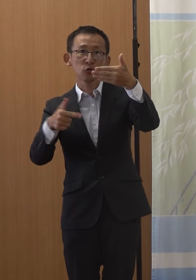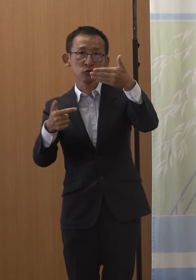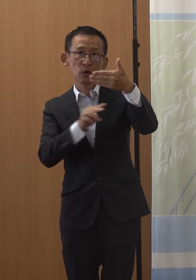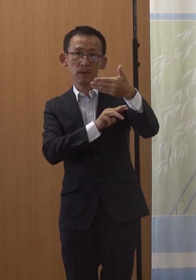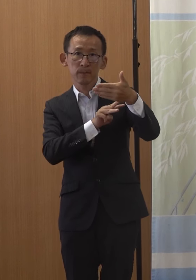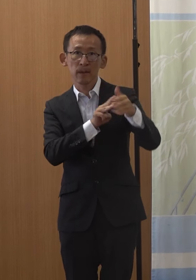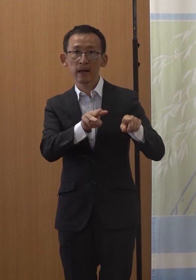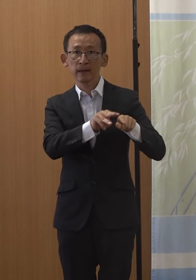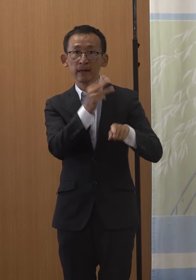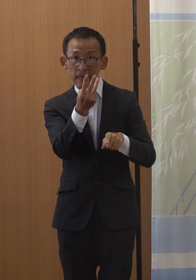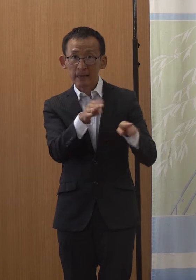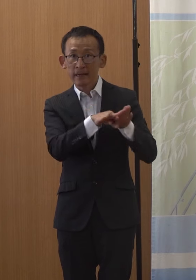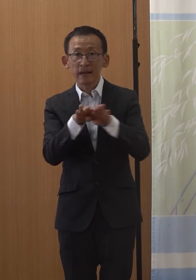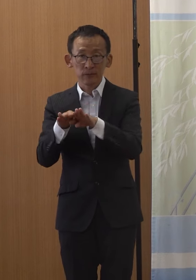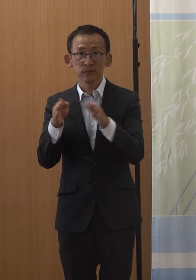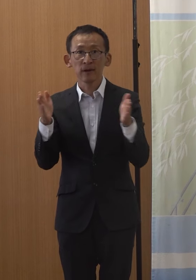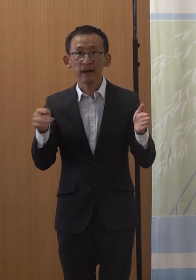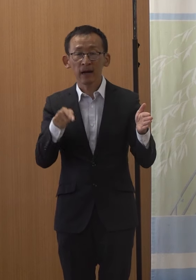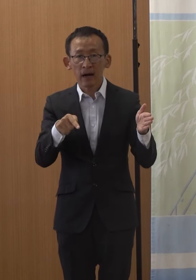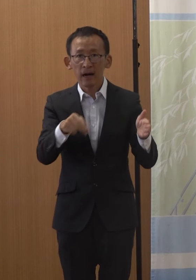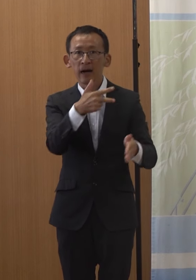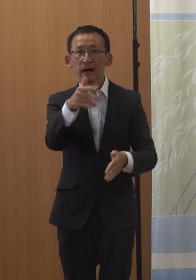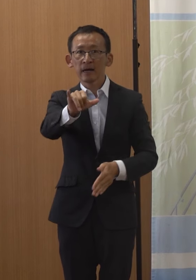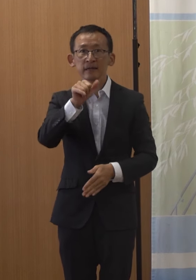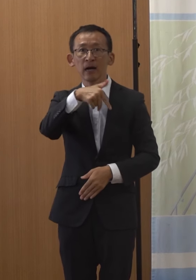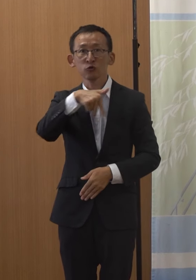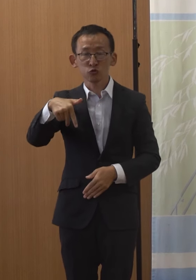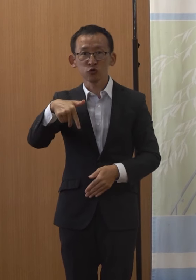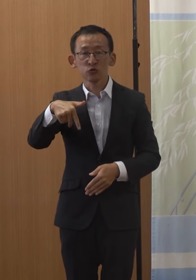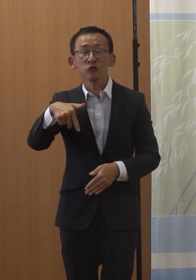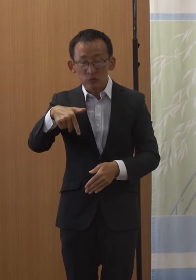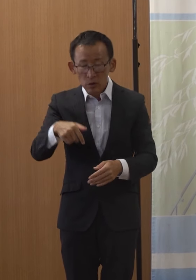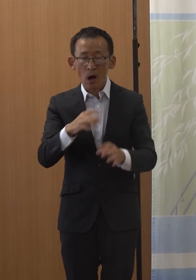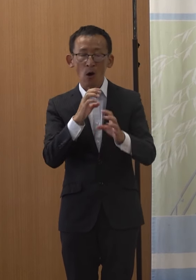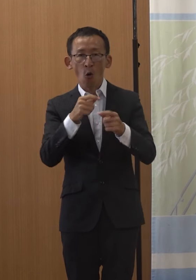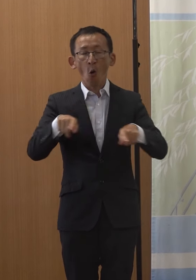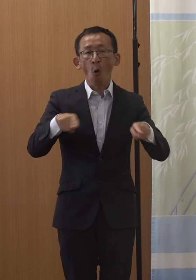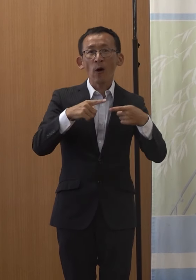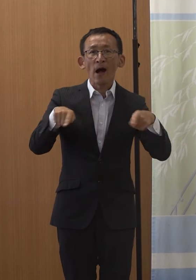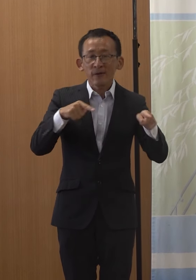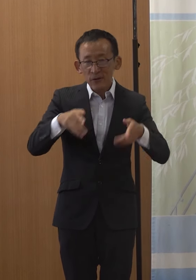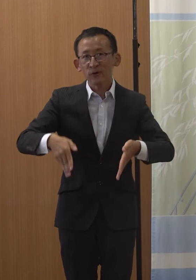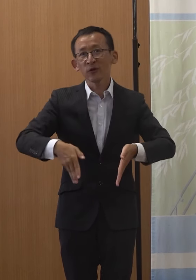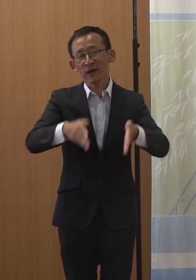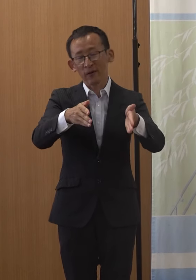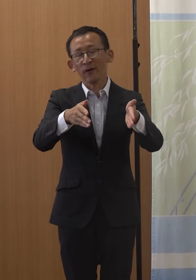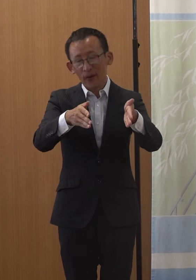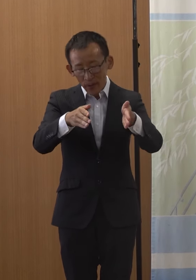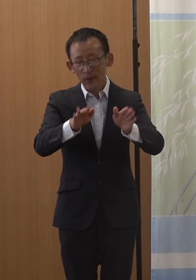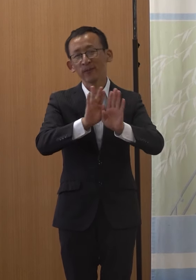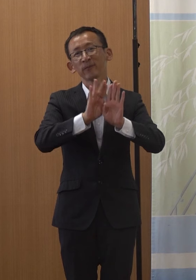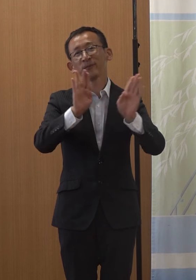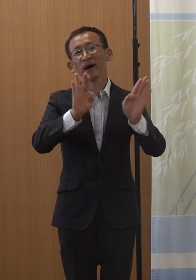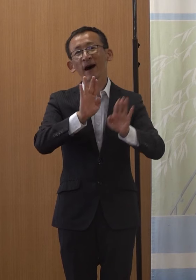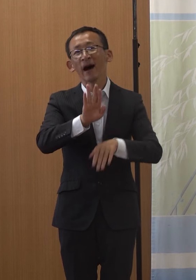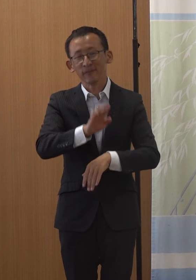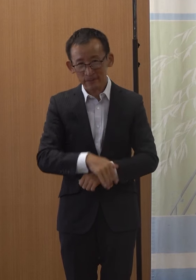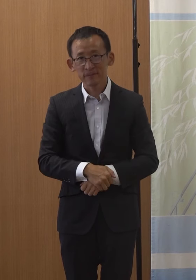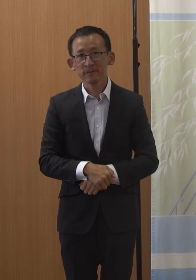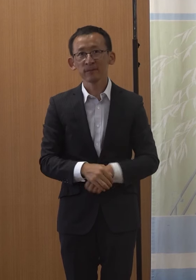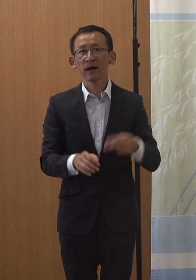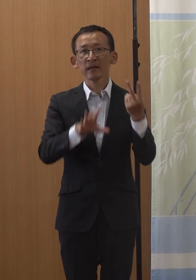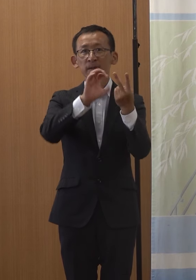が、金沢ジャズストリート2024が開催されます。こちらも2009年にス